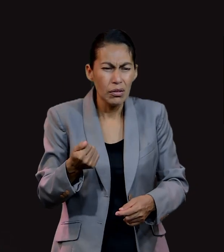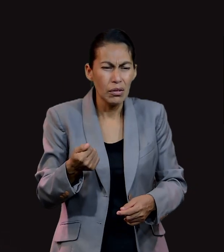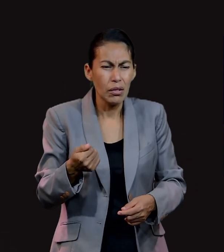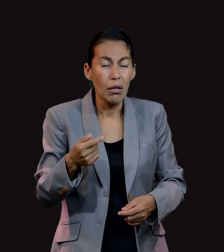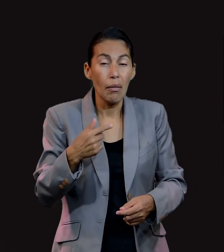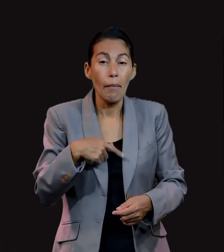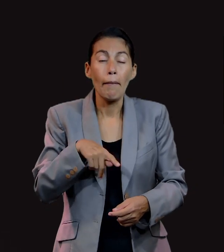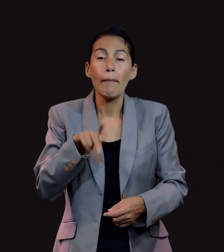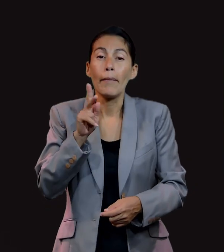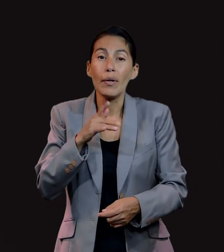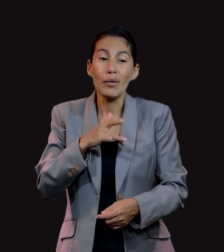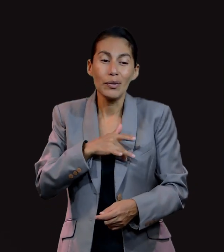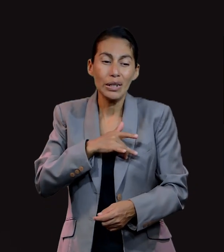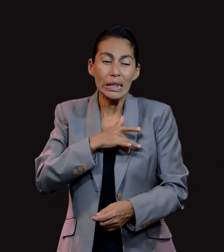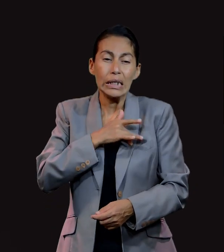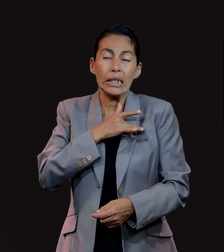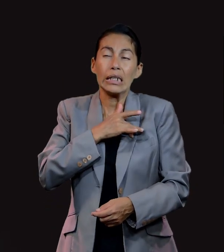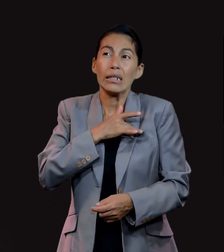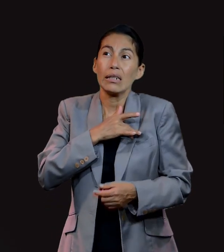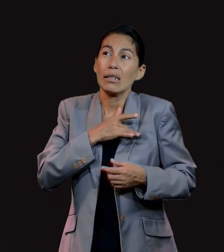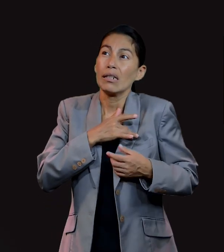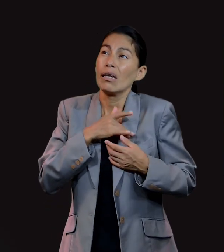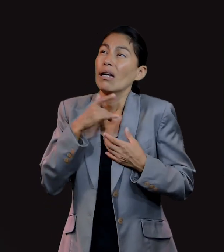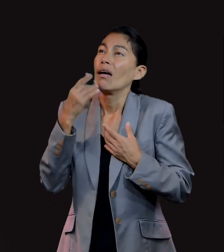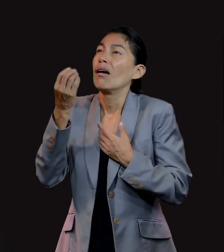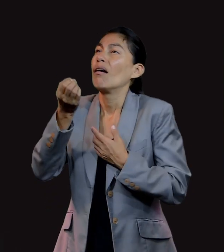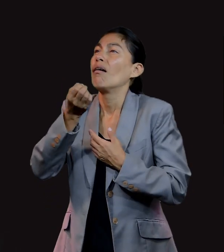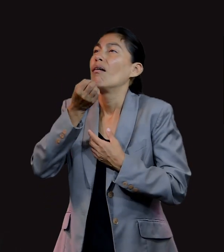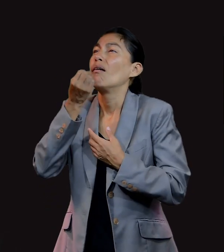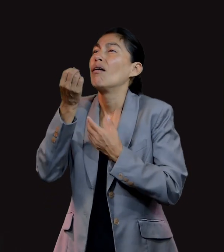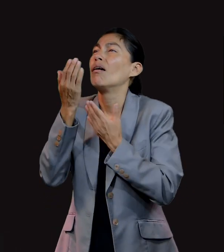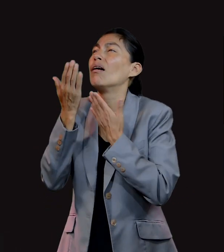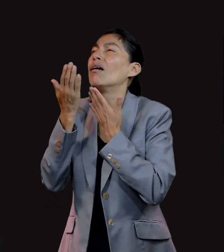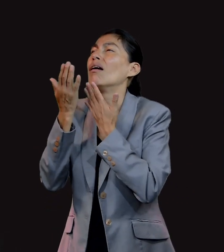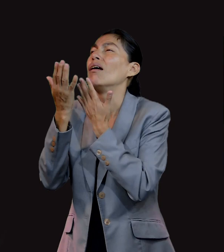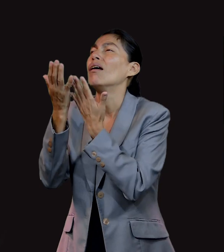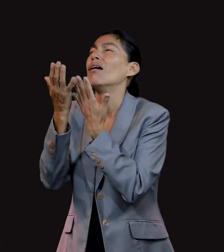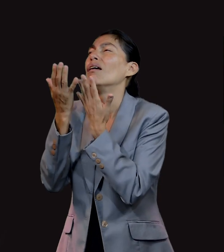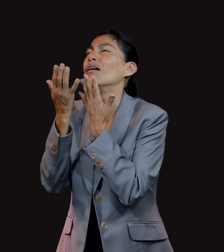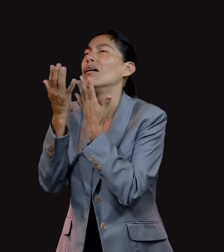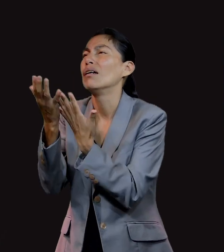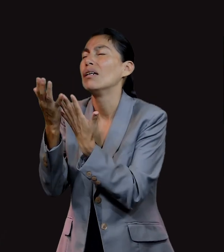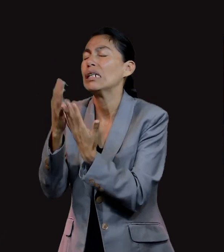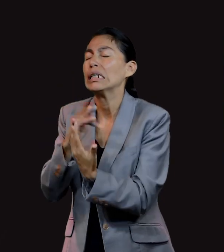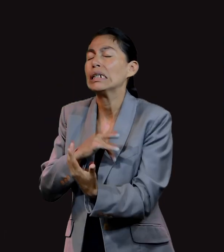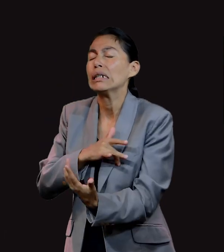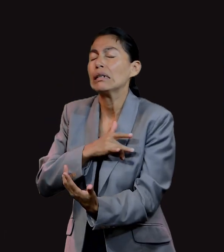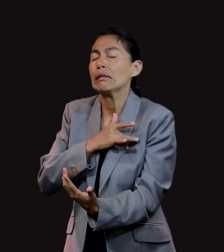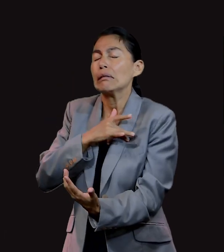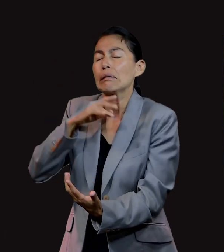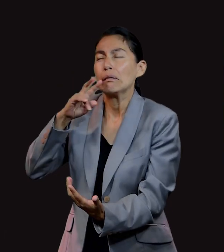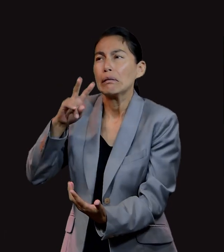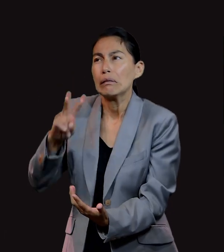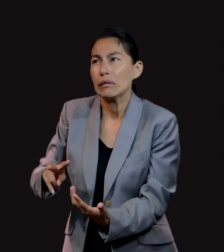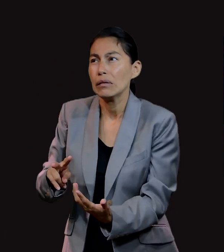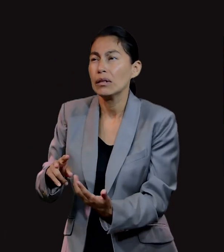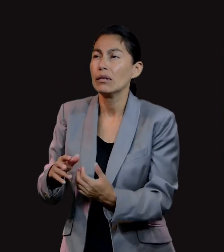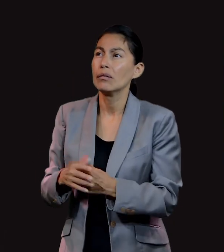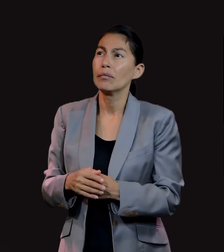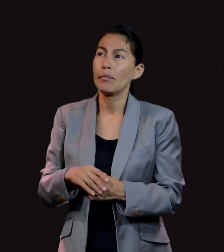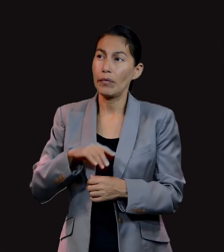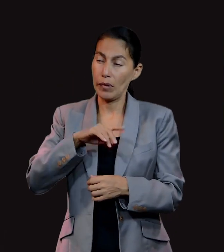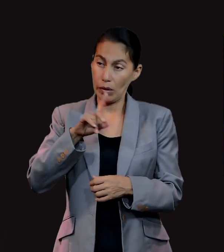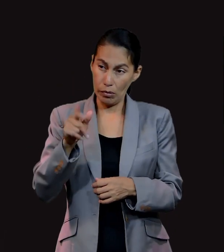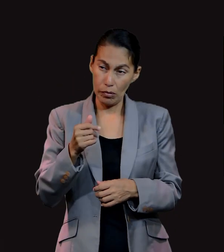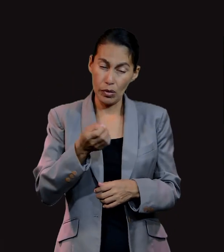nada, nada la mente me había quedado en blanco pero yo en mi corazón sentía la necesidad de pedirle a Dios y le